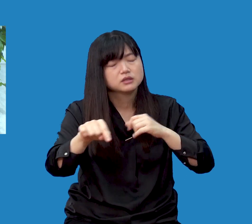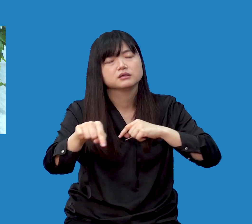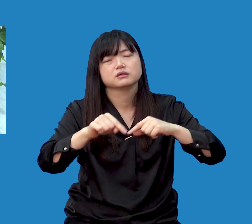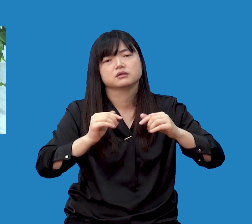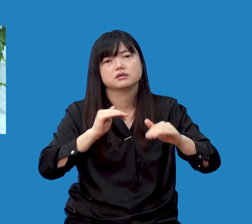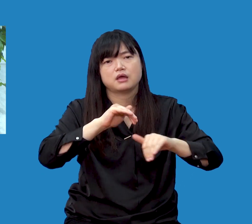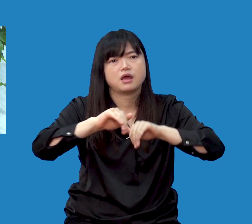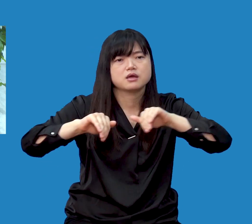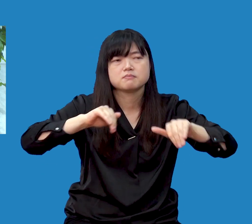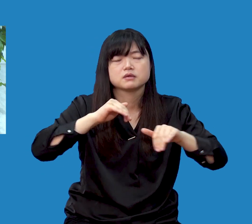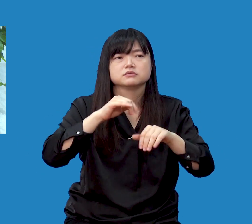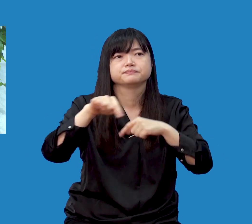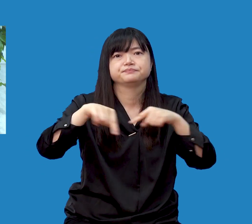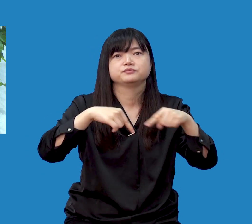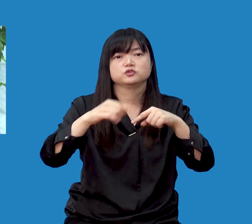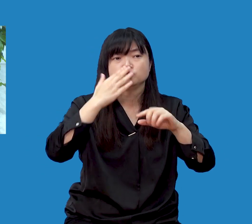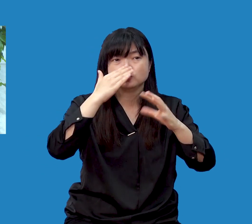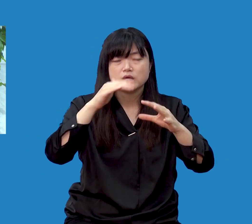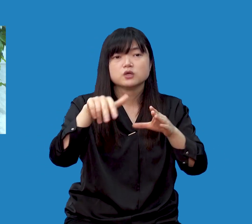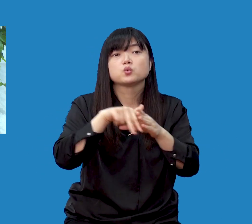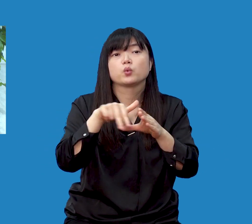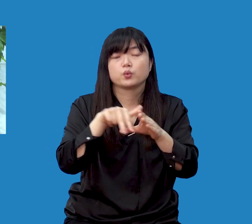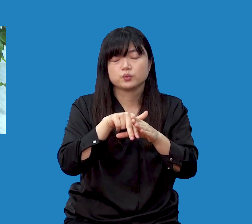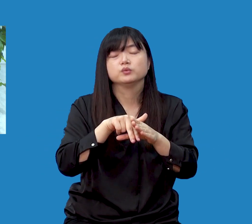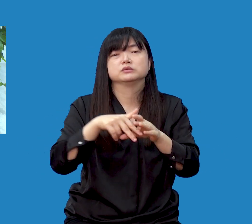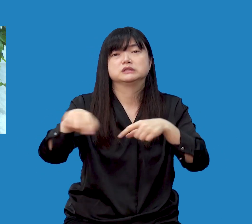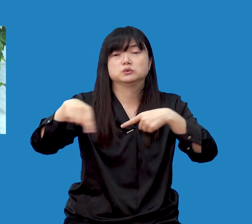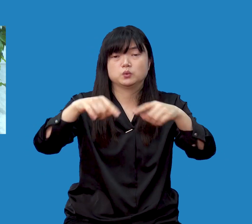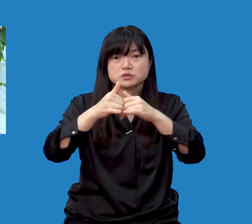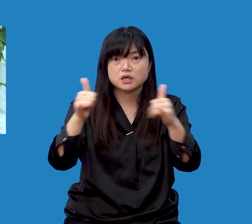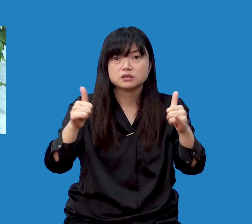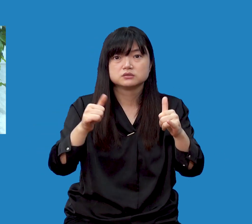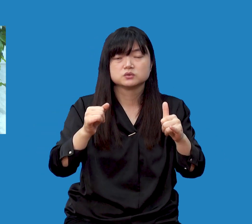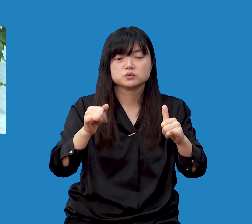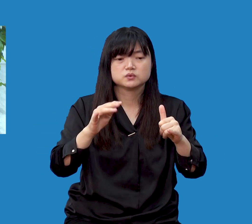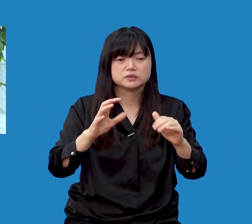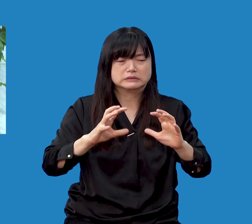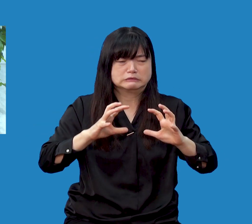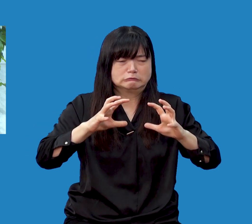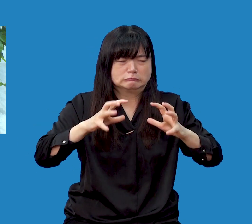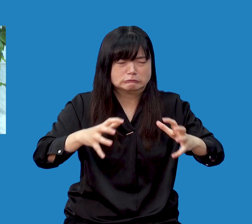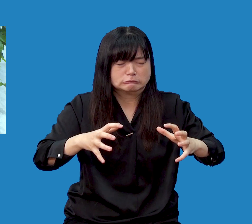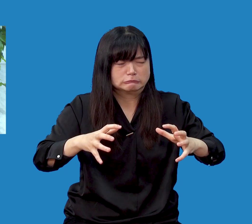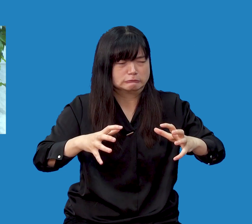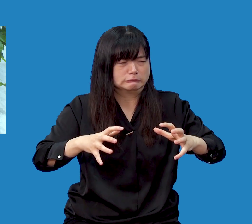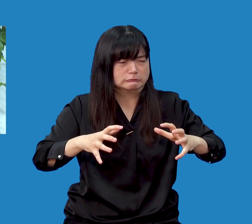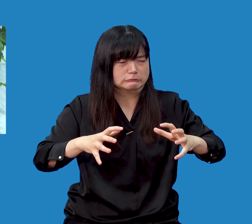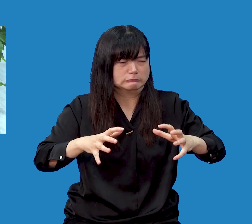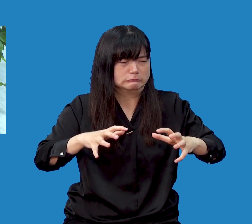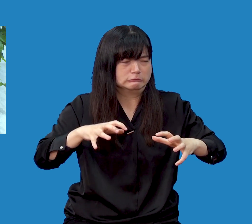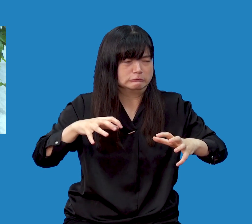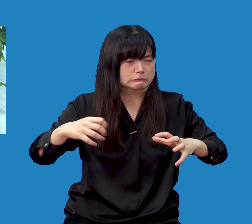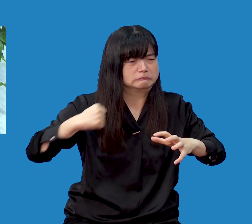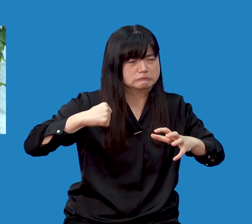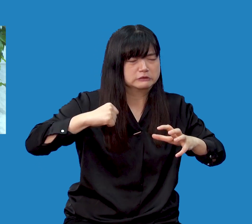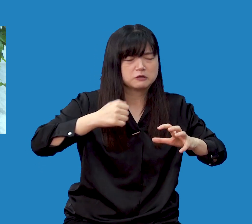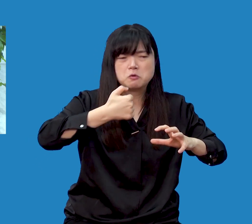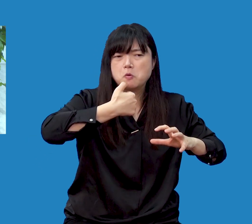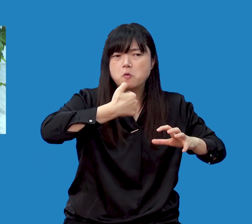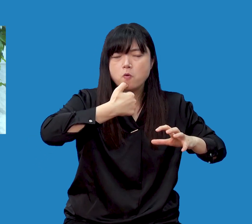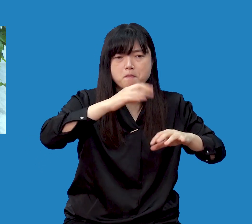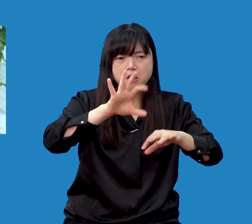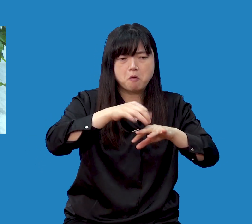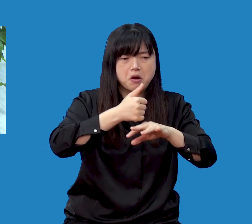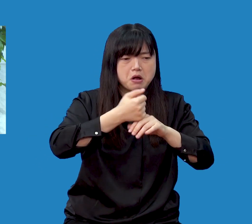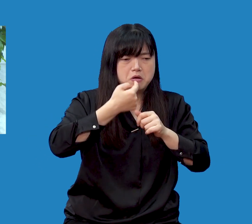포악한 유대 종교 지도자들과 세계를 제패한 로마 제국의 황제가